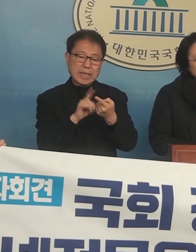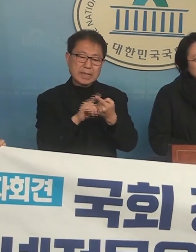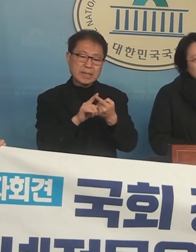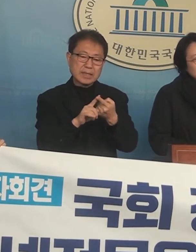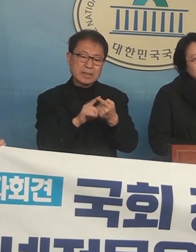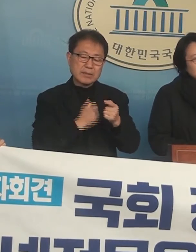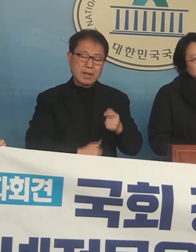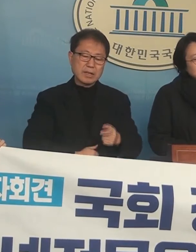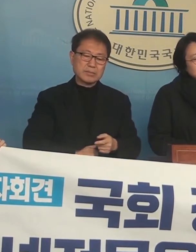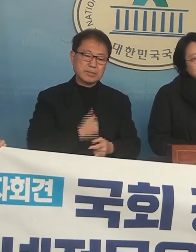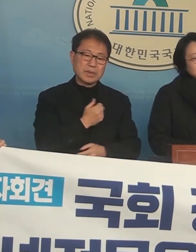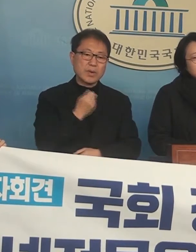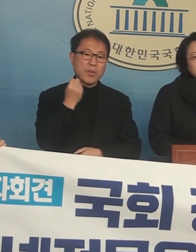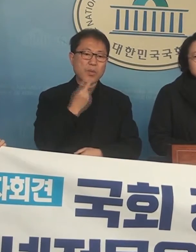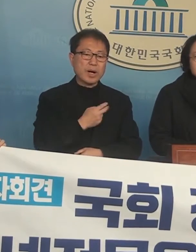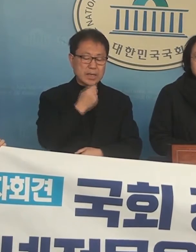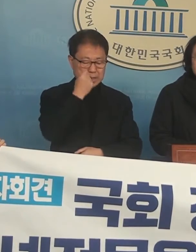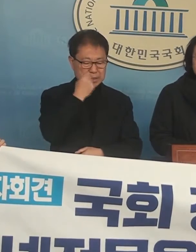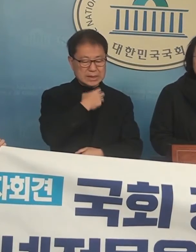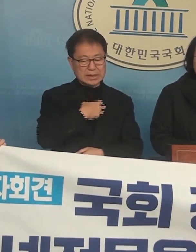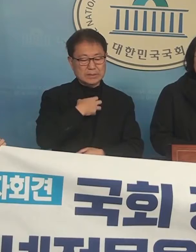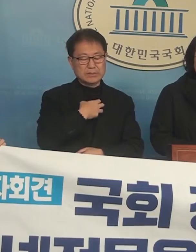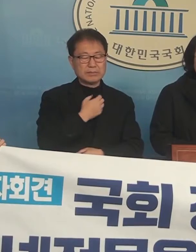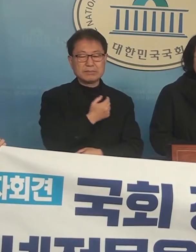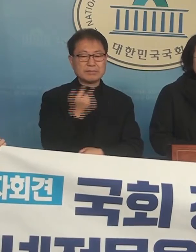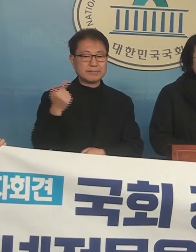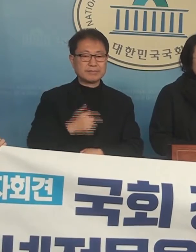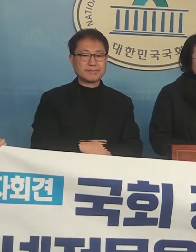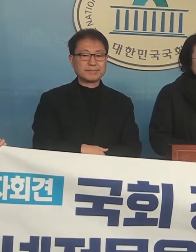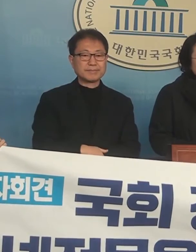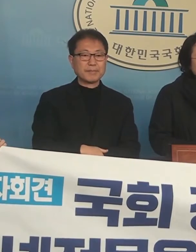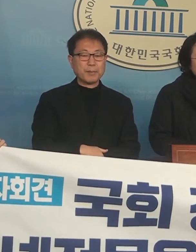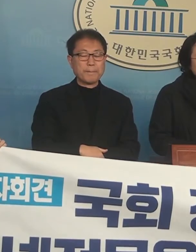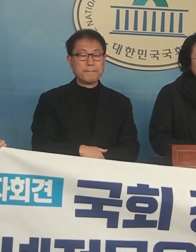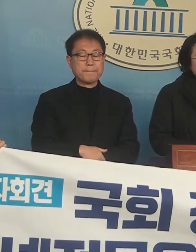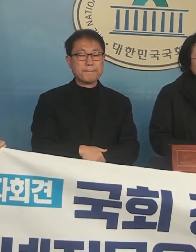깊은 분노와 깊은 슬픔을 느끼지 않을 도리가 없습니다.